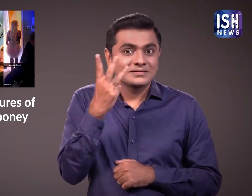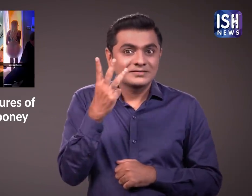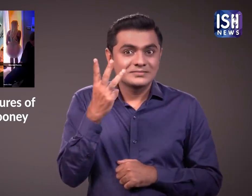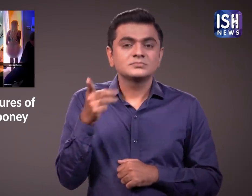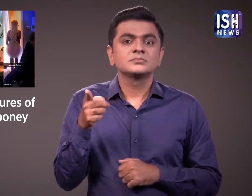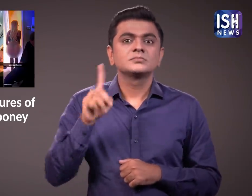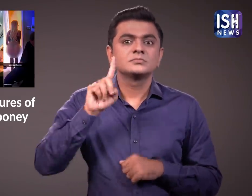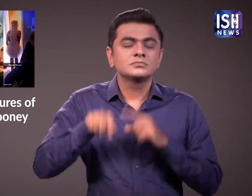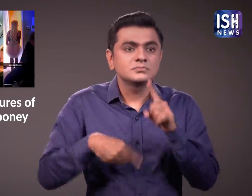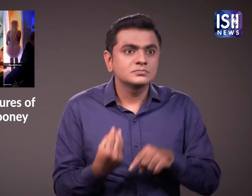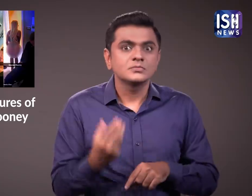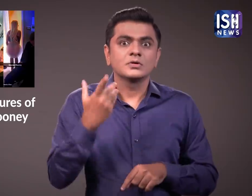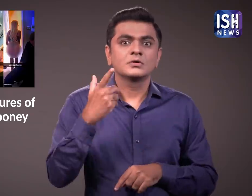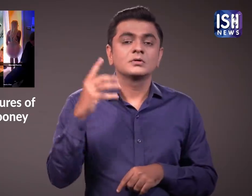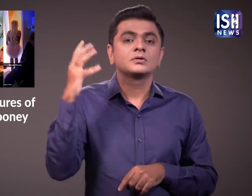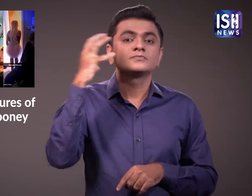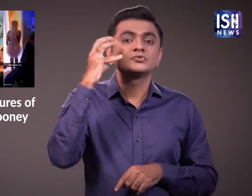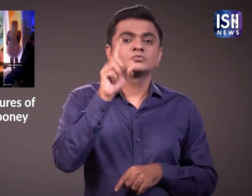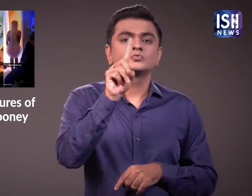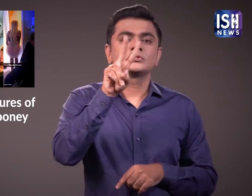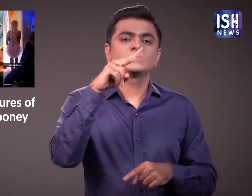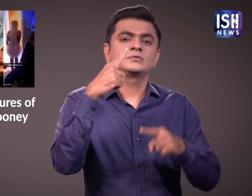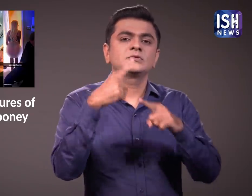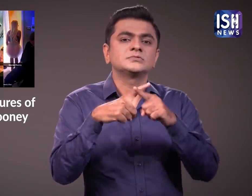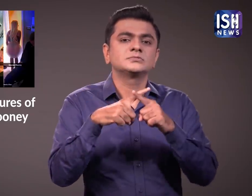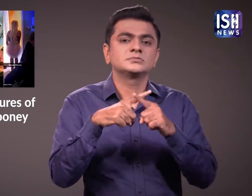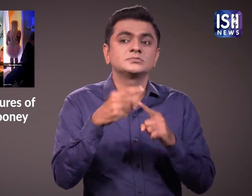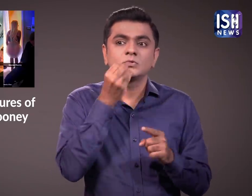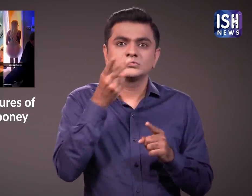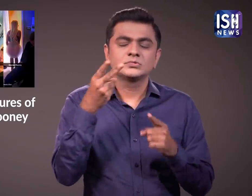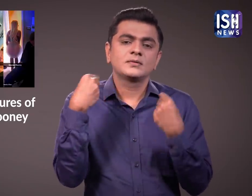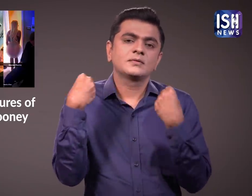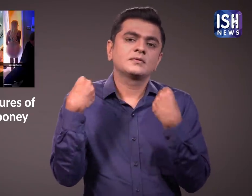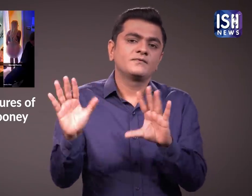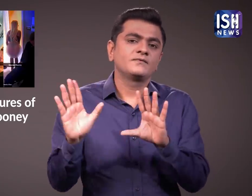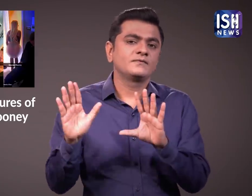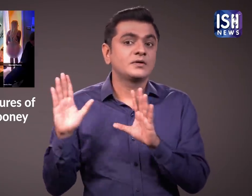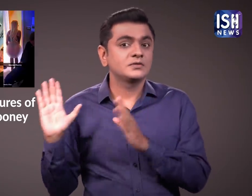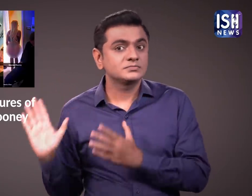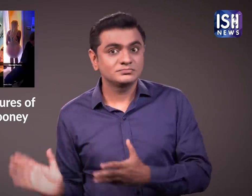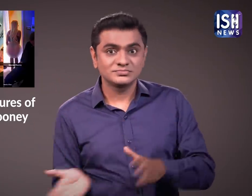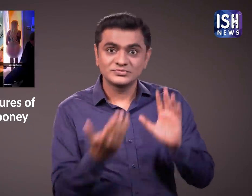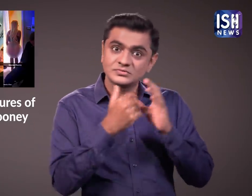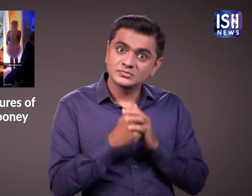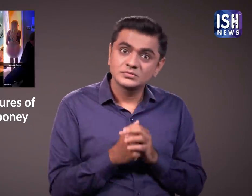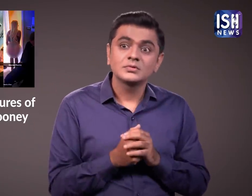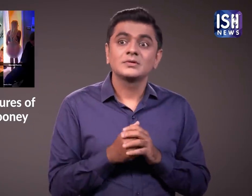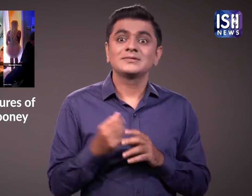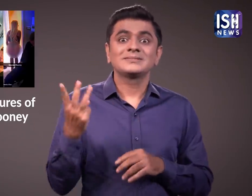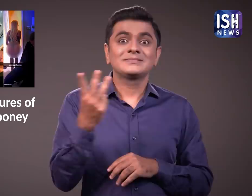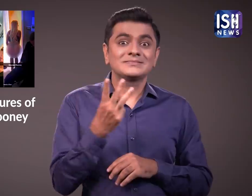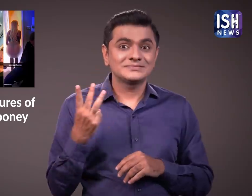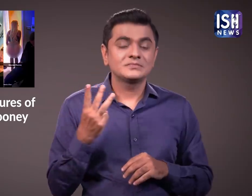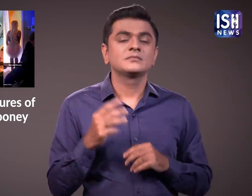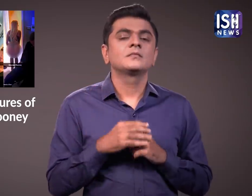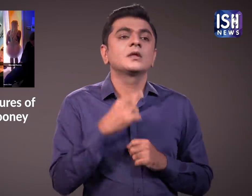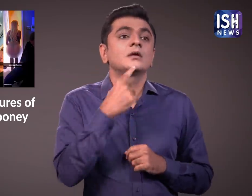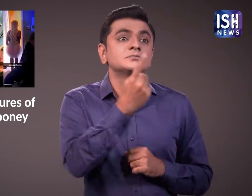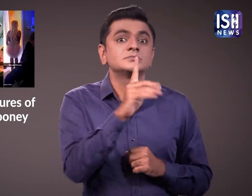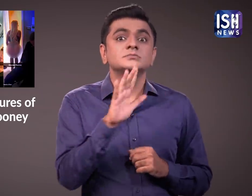दोपहर साधे बारा बजे तीनों लड़किया होटेल से निकली। और उन्होंने